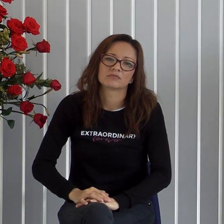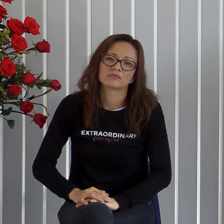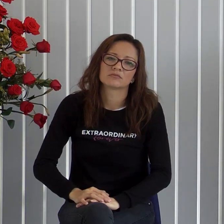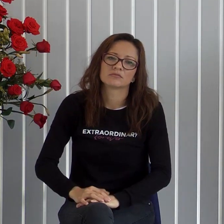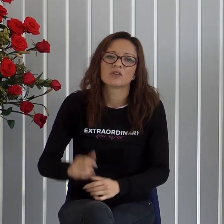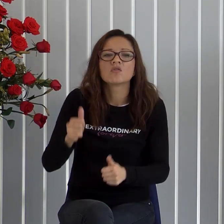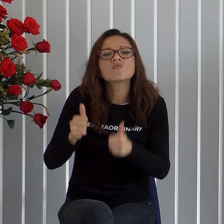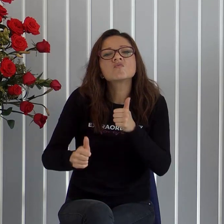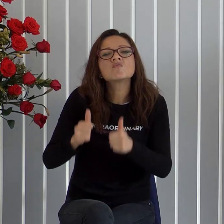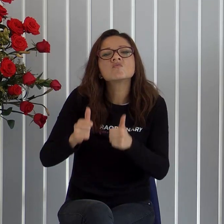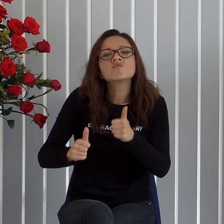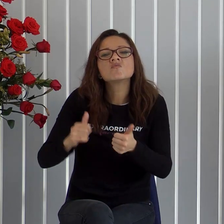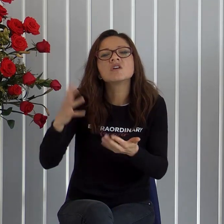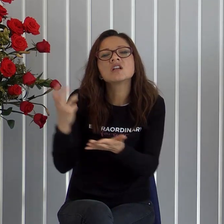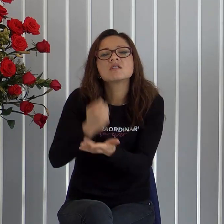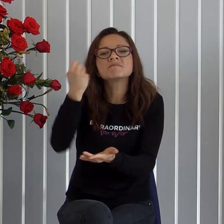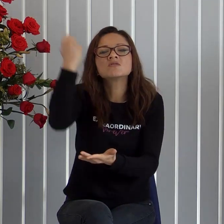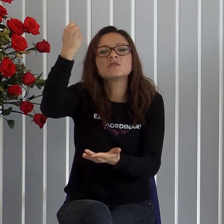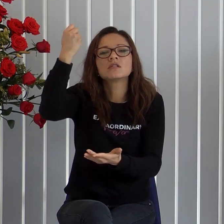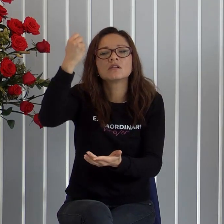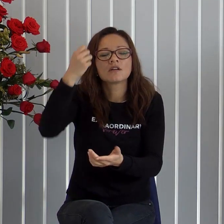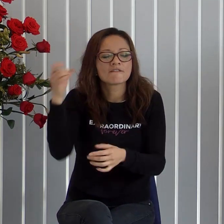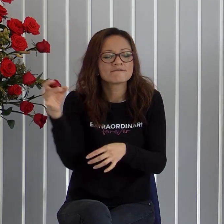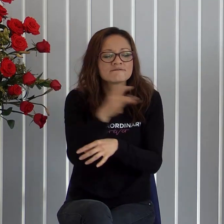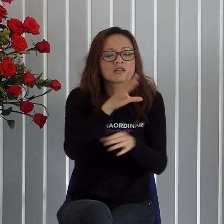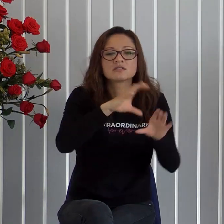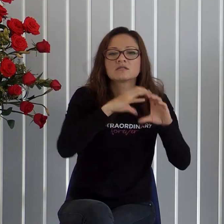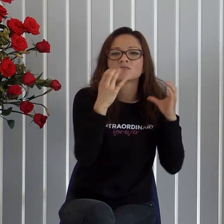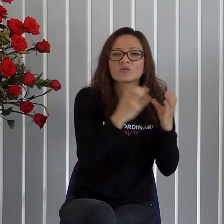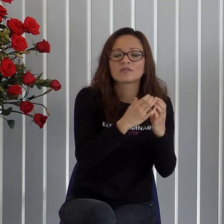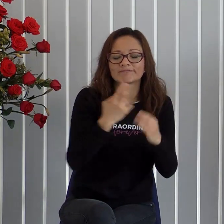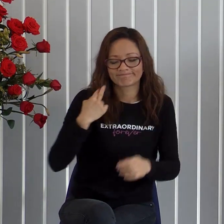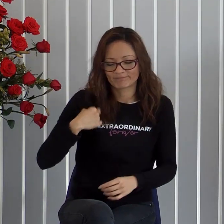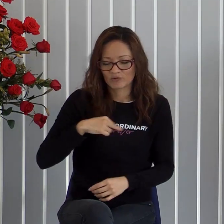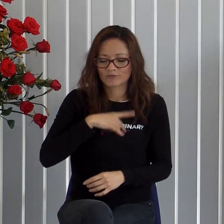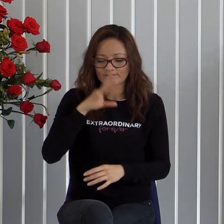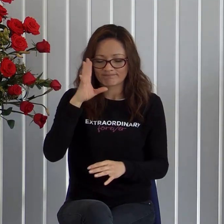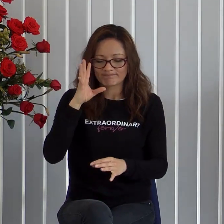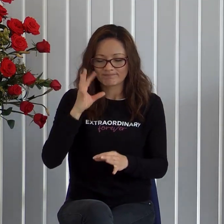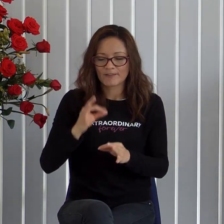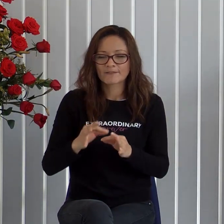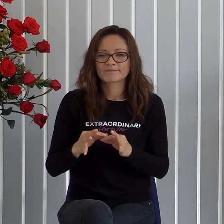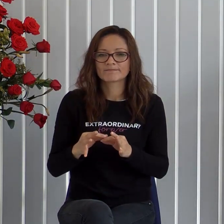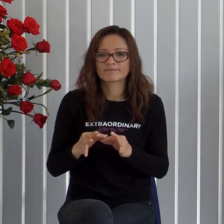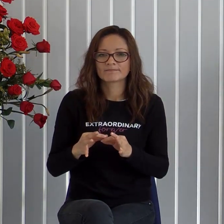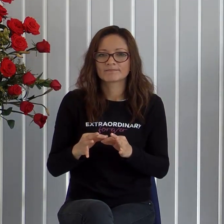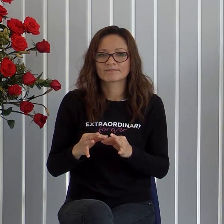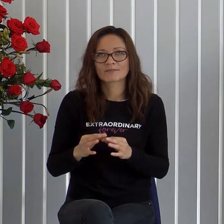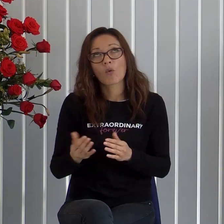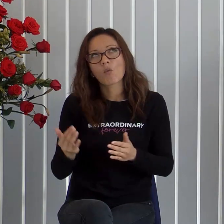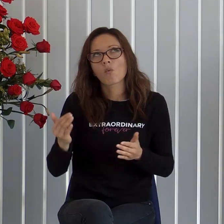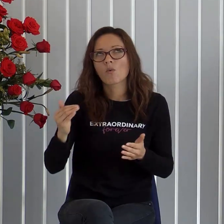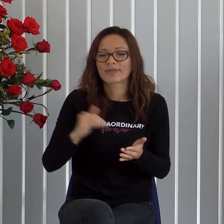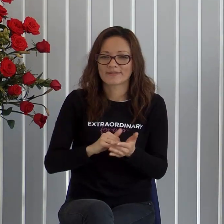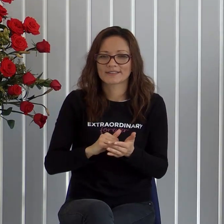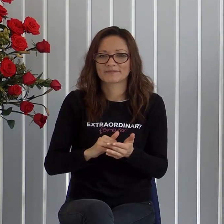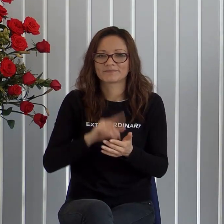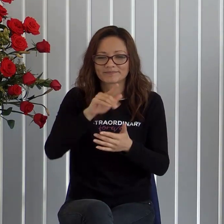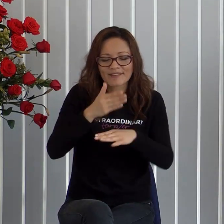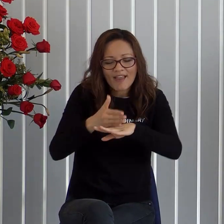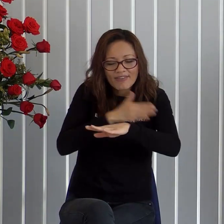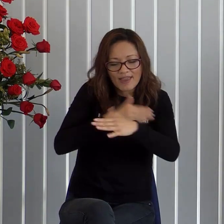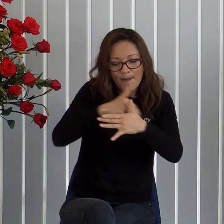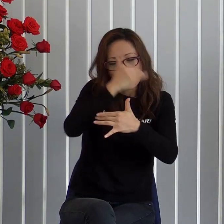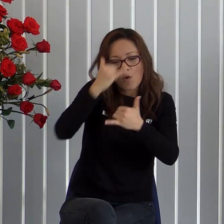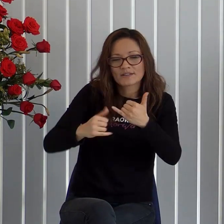¿Cuál es la victoria que vence al mundo? Nuestra fe. Otra vez antes de Apocalipsis, vamos